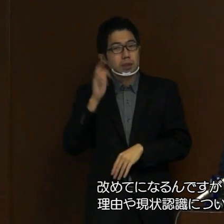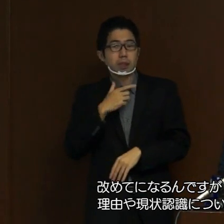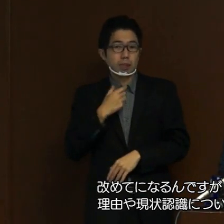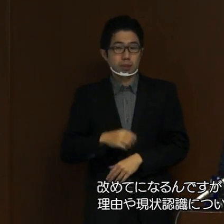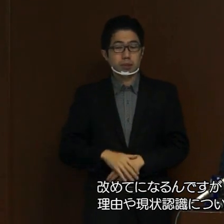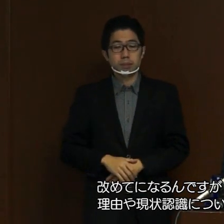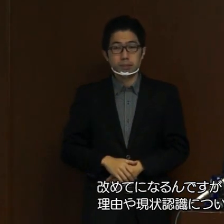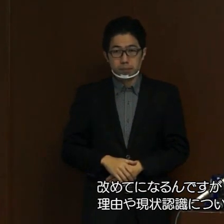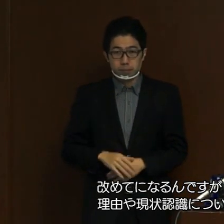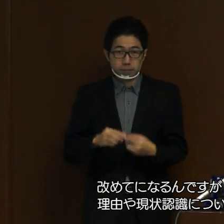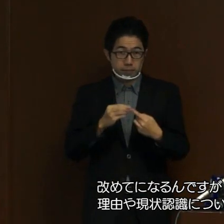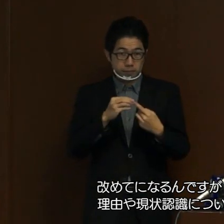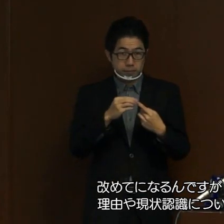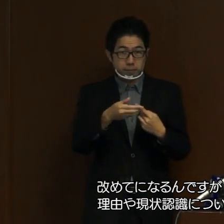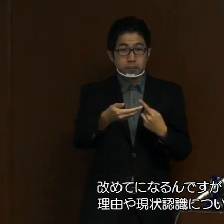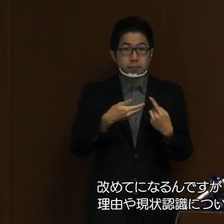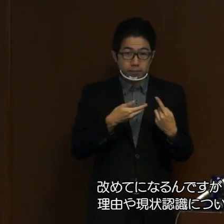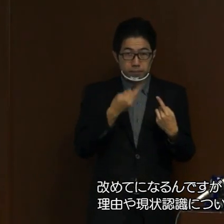はい、